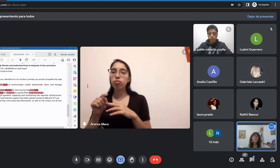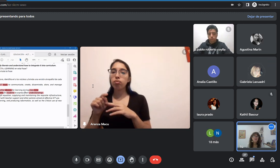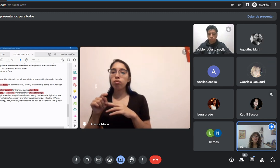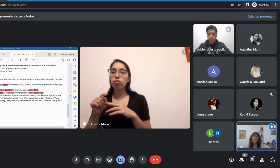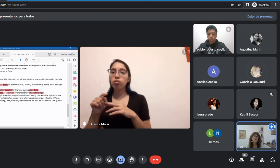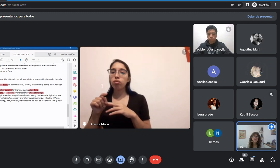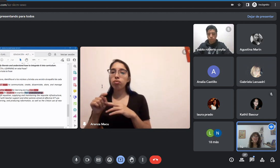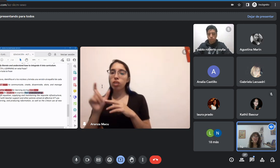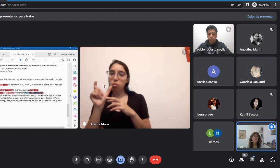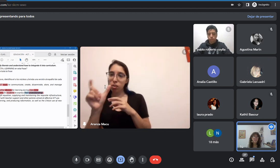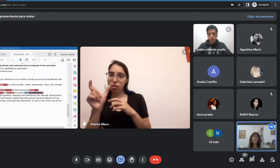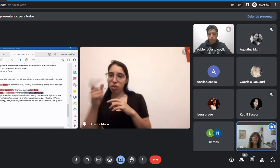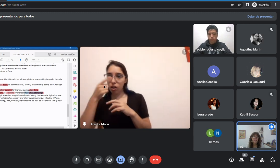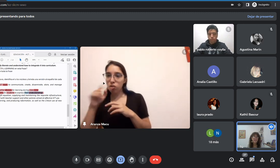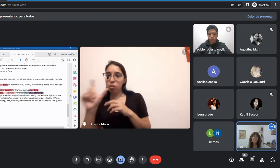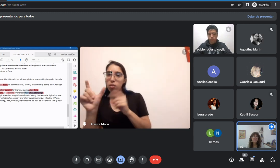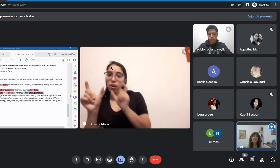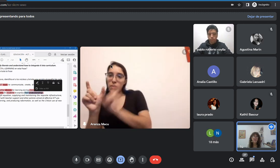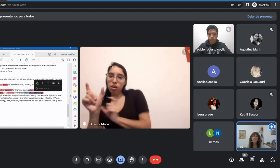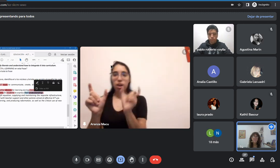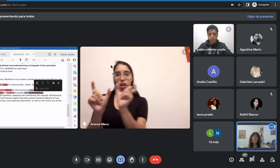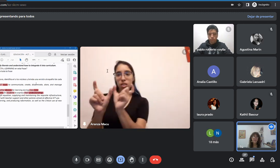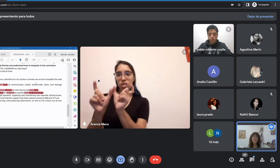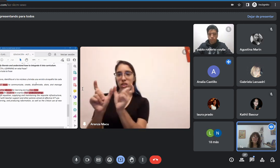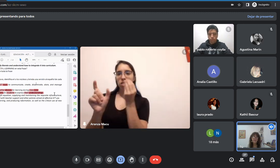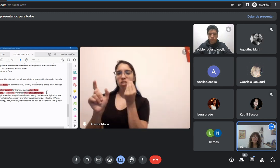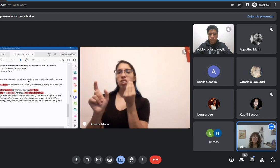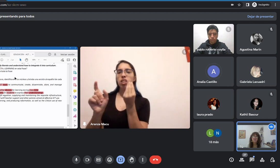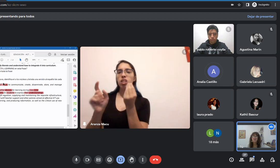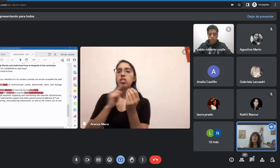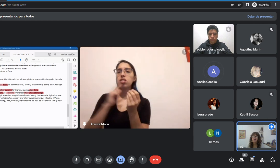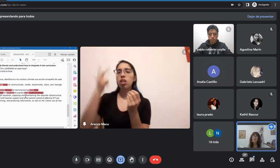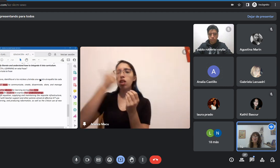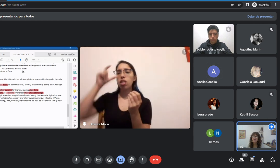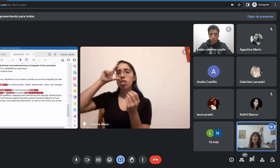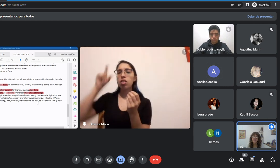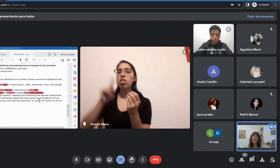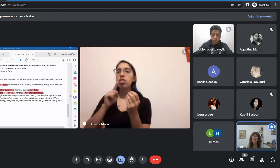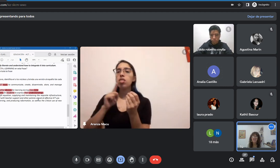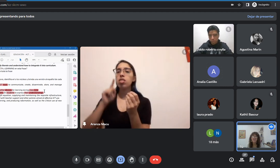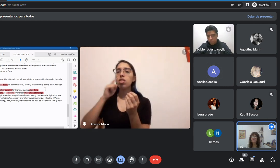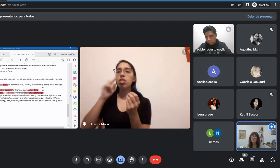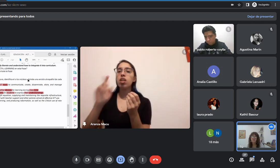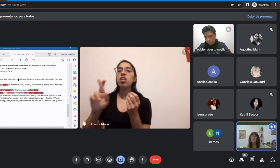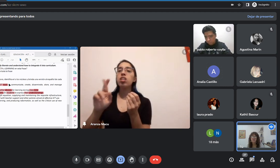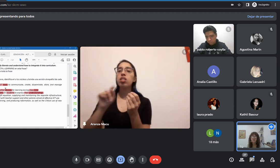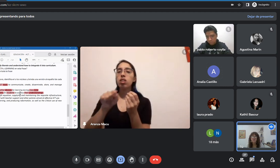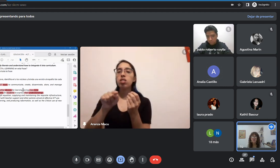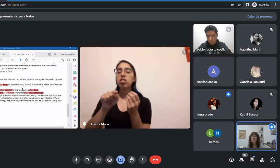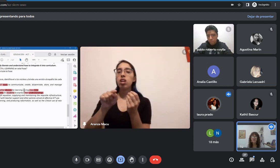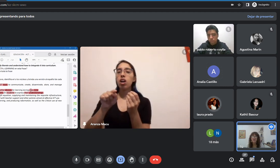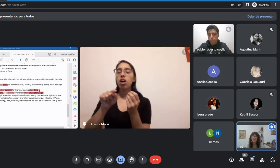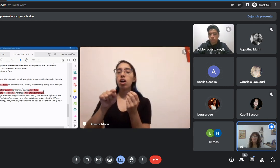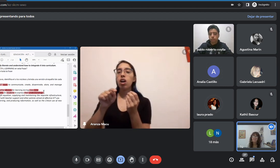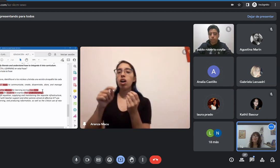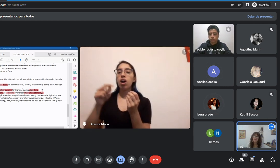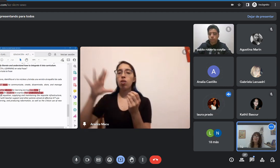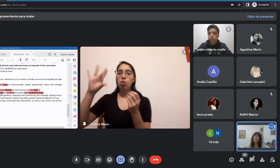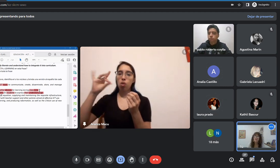Sus es un determinante, ¿sí? Ahí empieza. Entonces, ¿cómo me queda la frase? Primero leo este bloque.